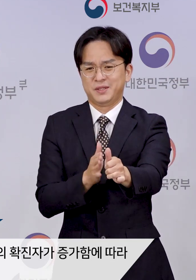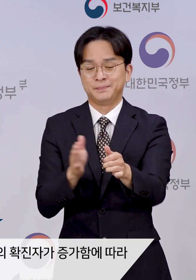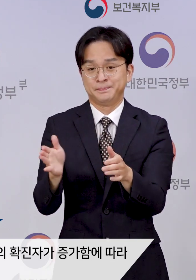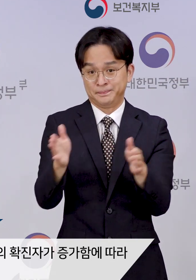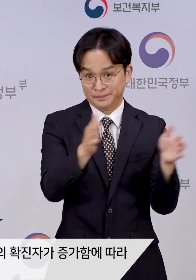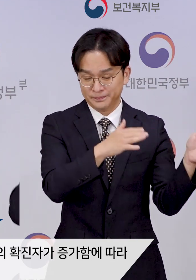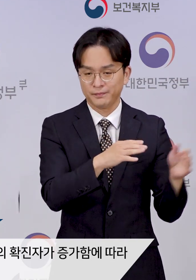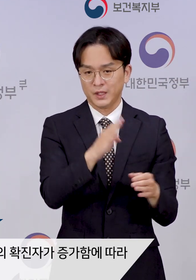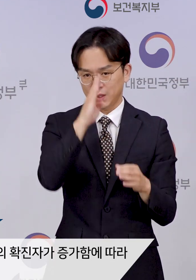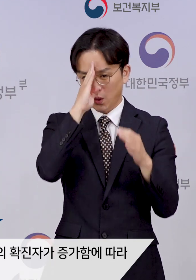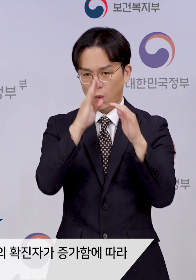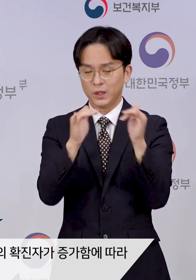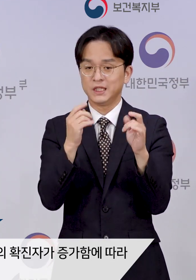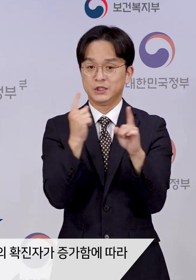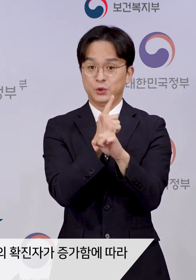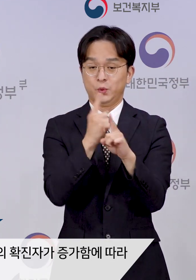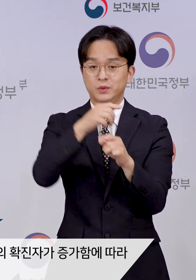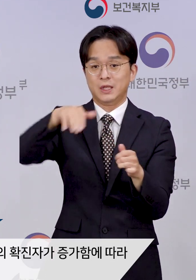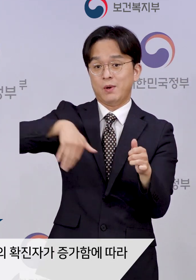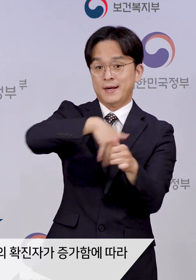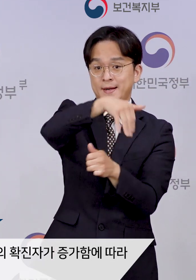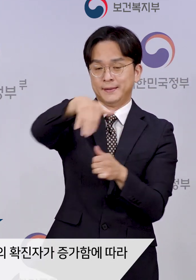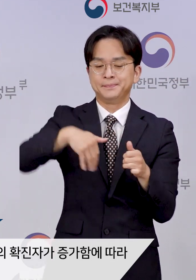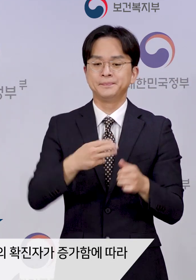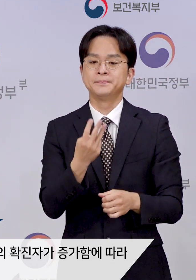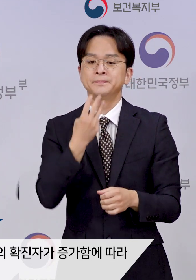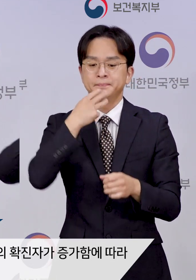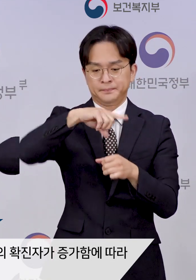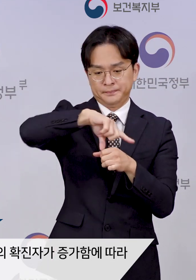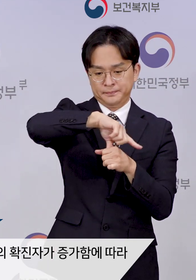설명드리겠습니다. 수도권에서의 확진자가